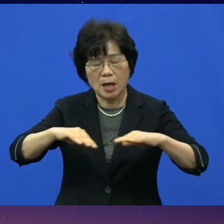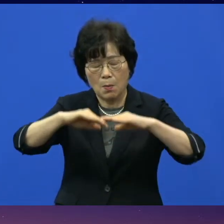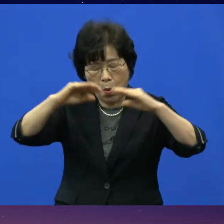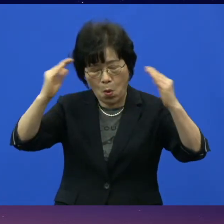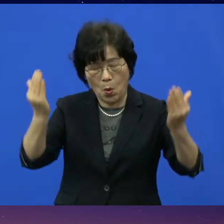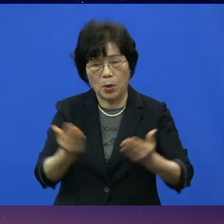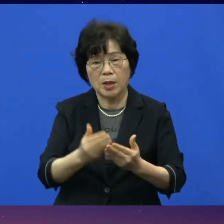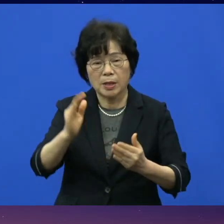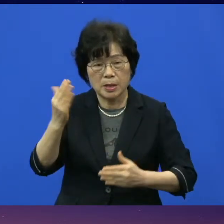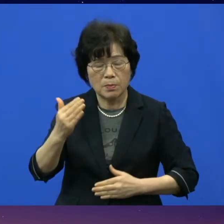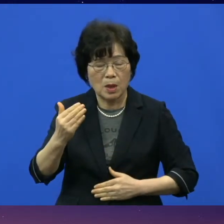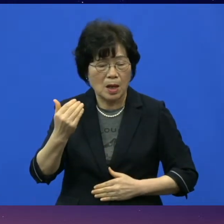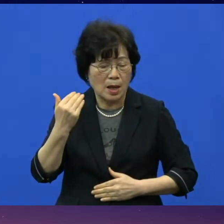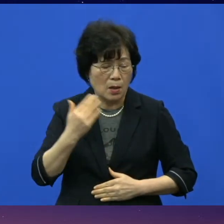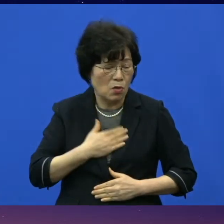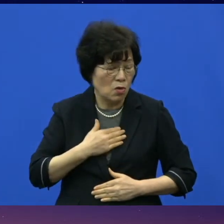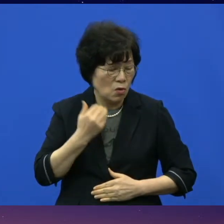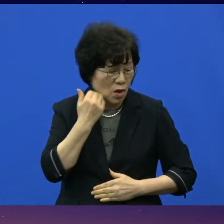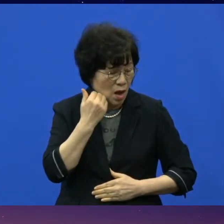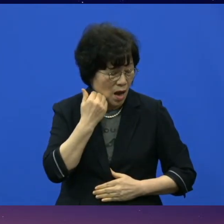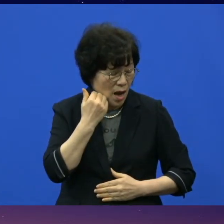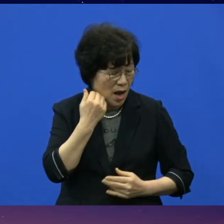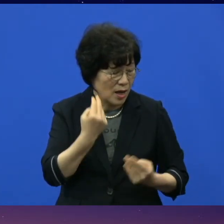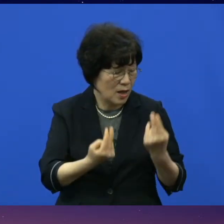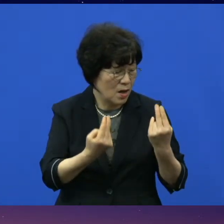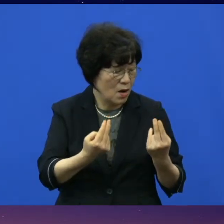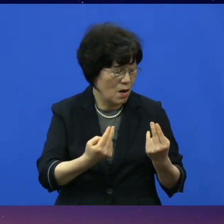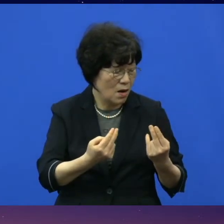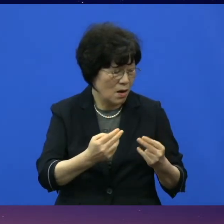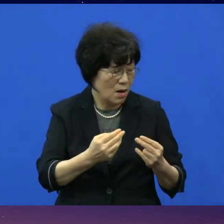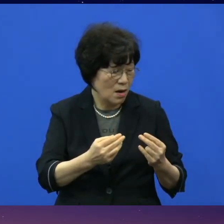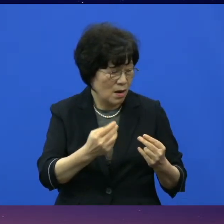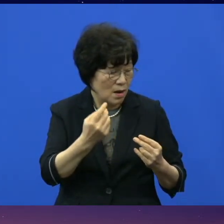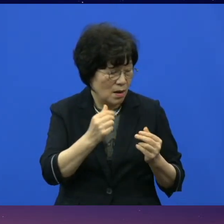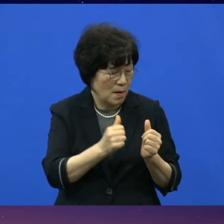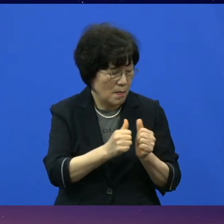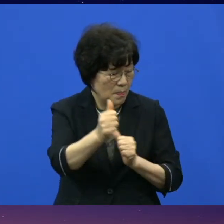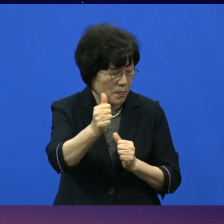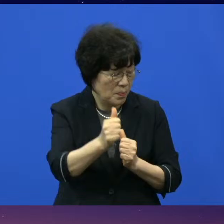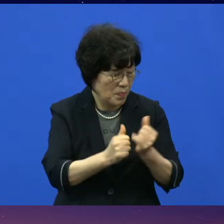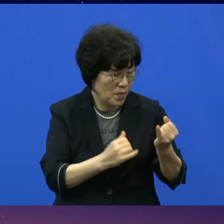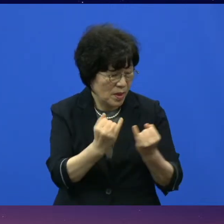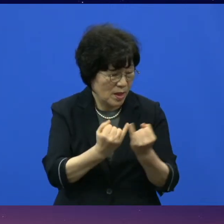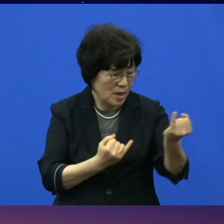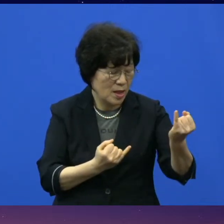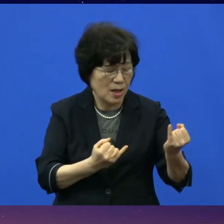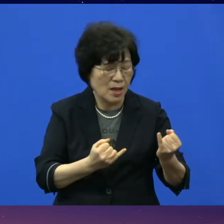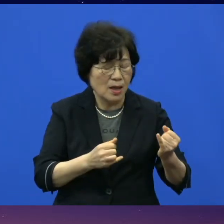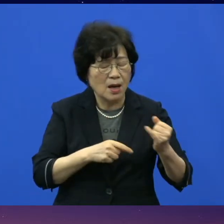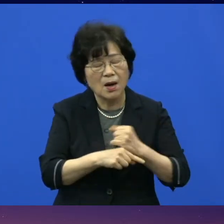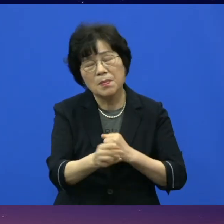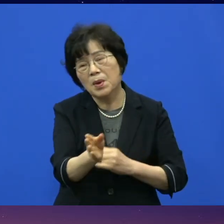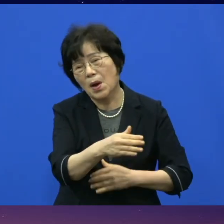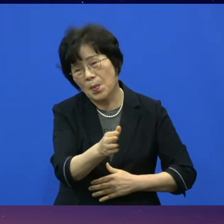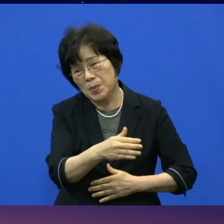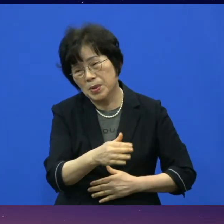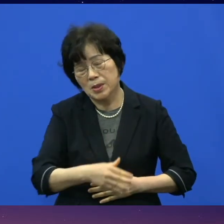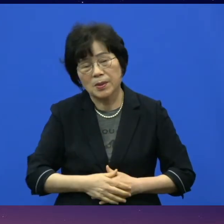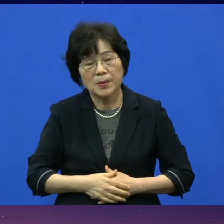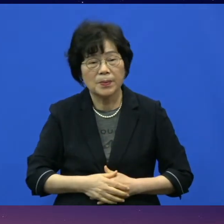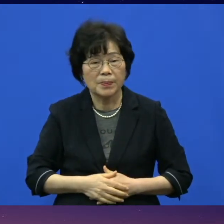나면요, 누가 크냐 누가 작냐 아무 의미가 없어요. 누가 잘났냐 못났냐 아무 의미 없는 싸움이에요.